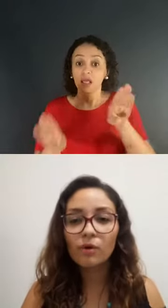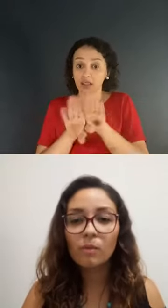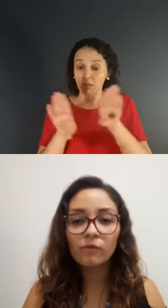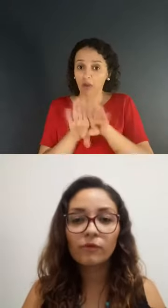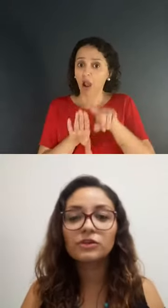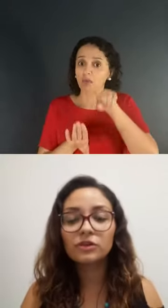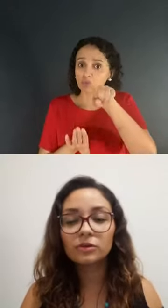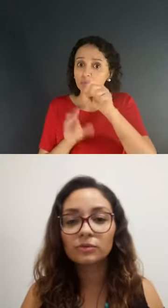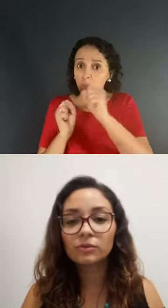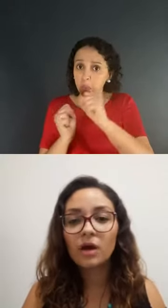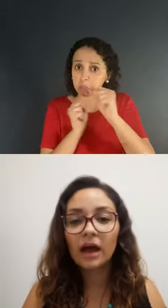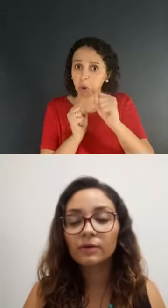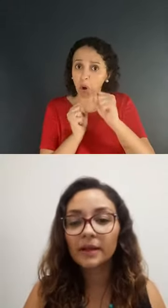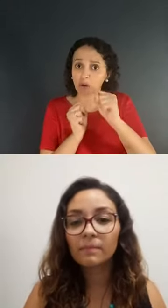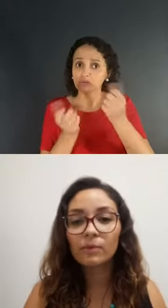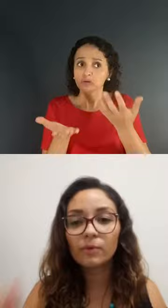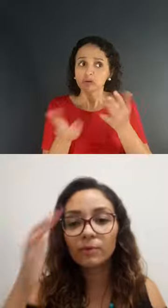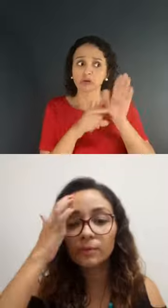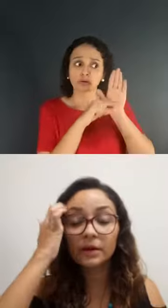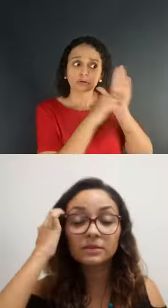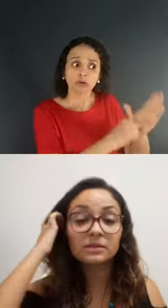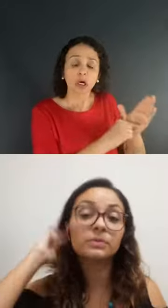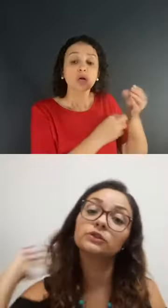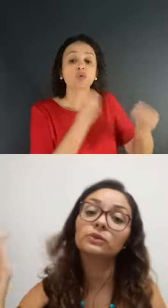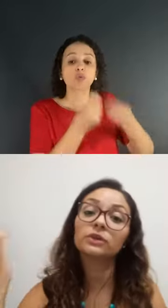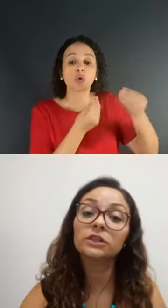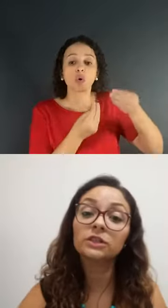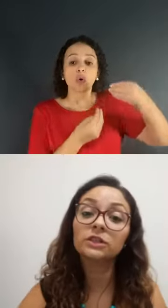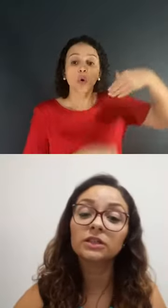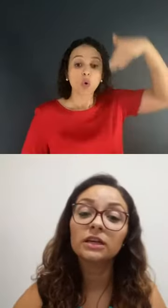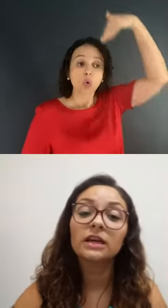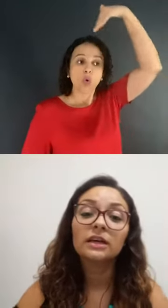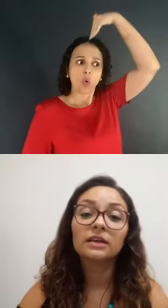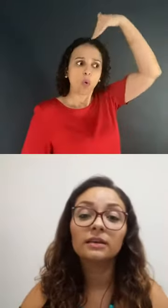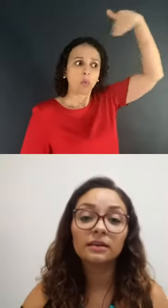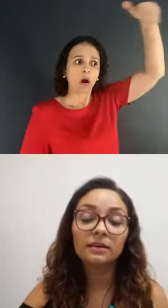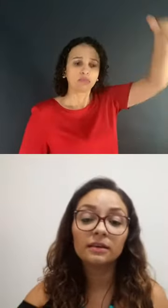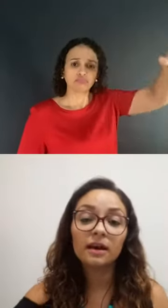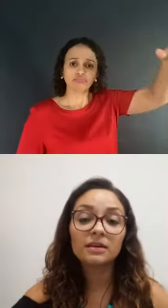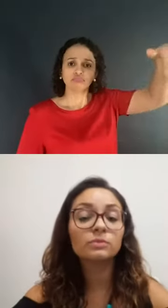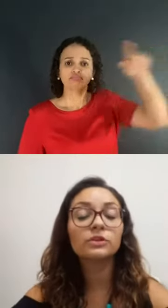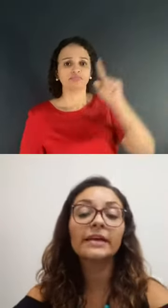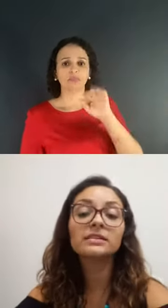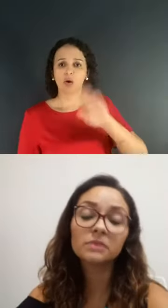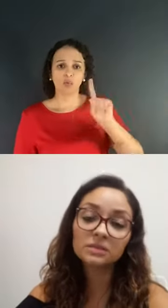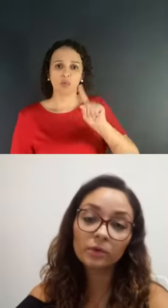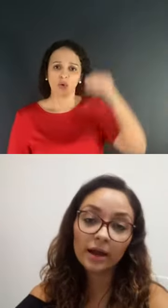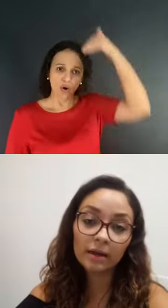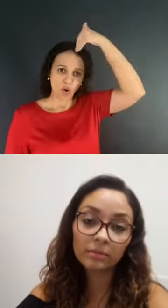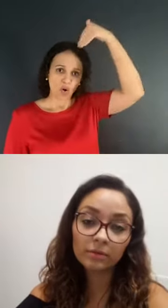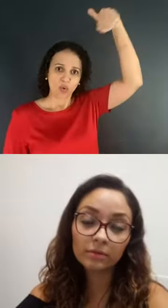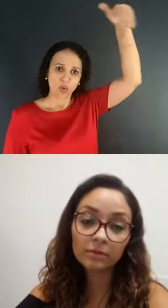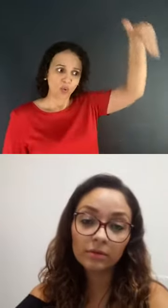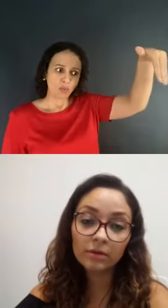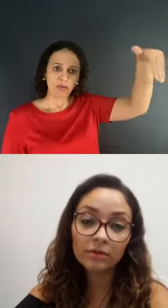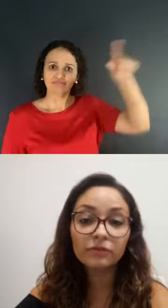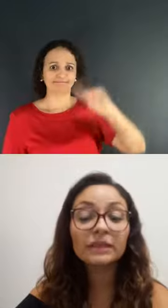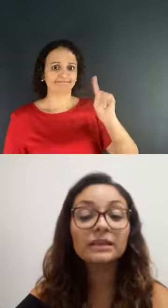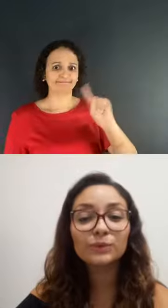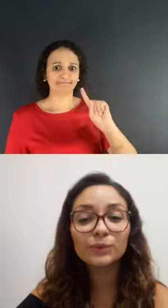né? Como foi dito agora há pouco por um participante com a gente, que as mulheres mesmo